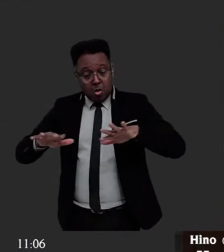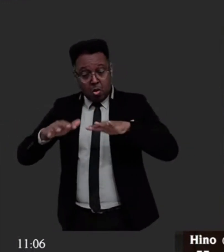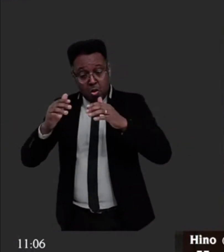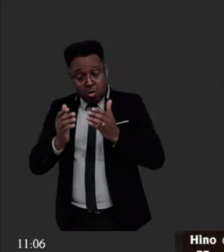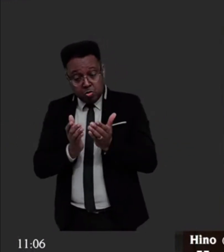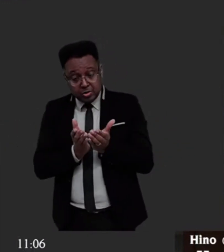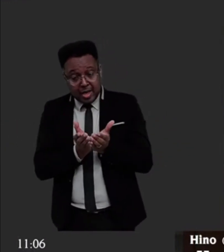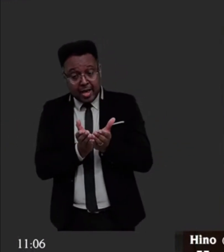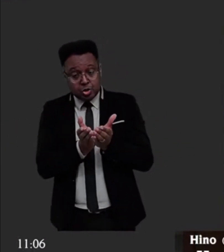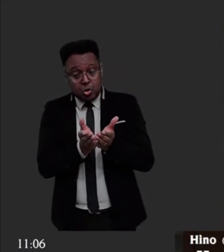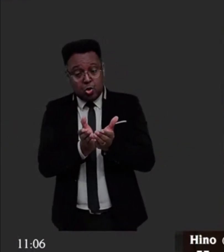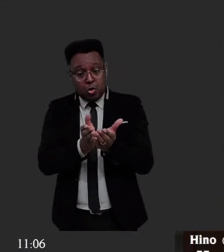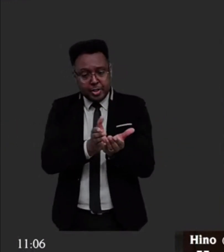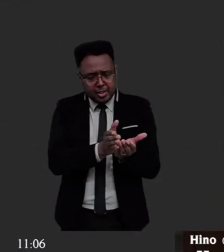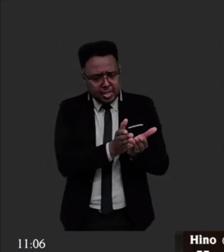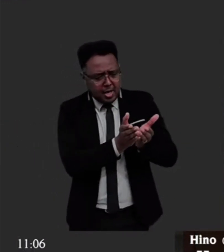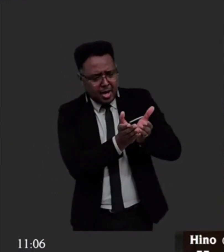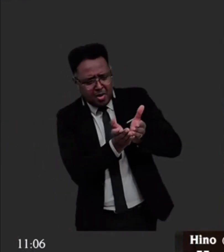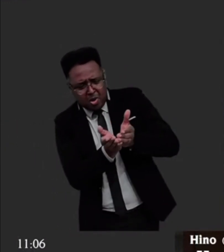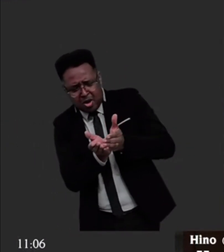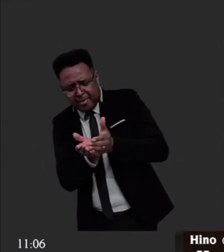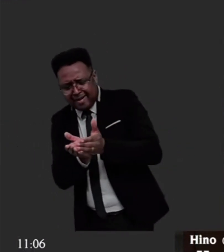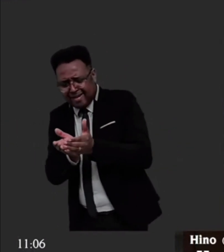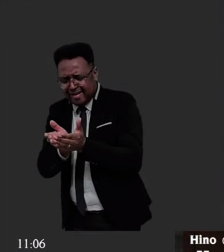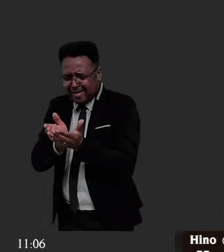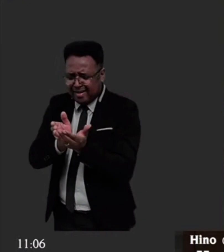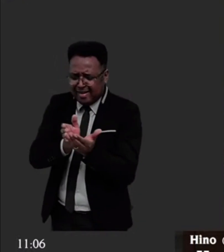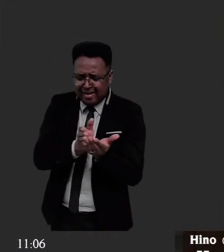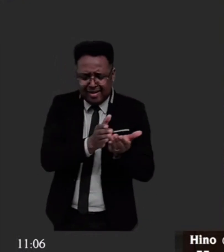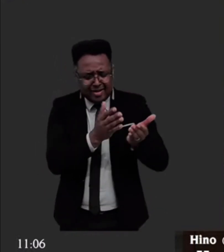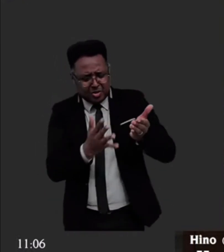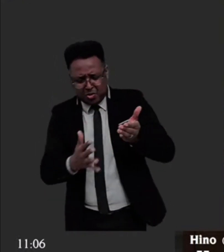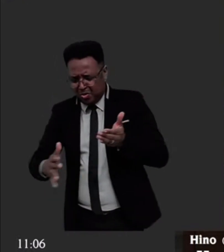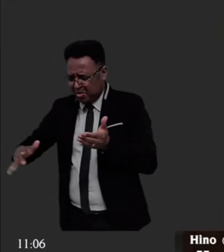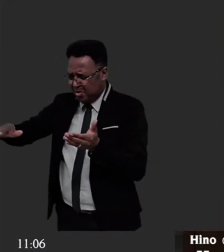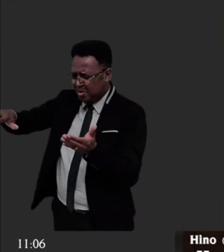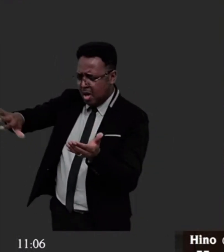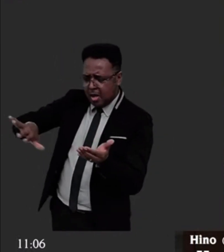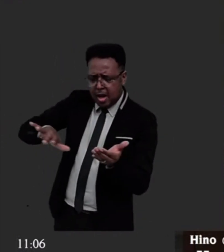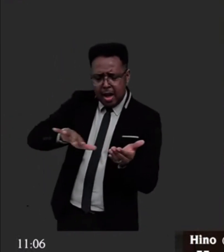Oh,